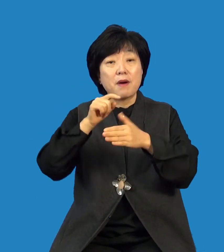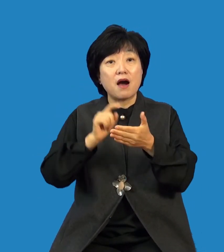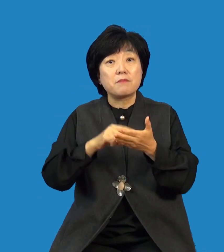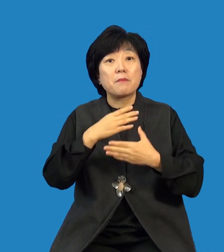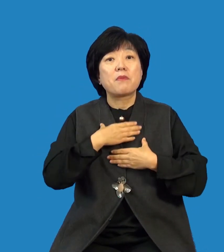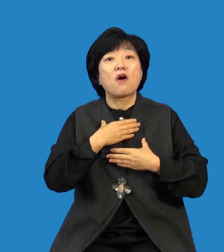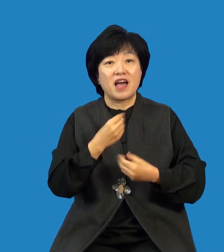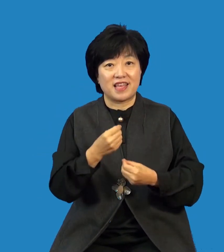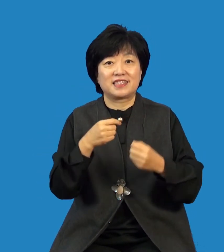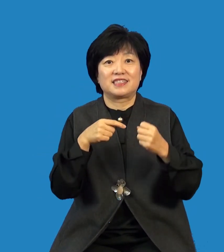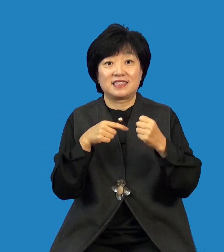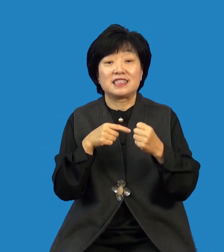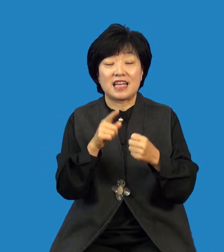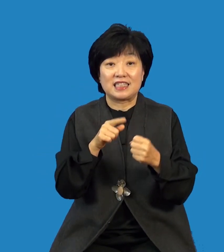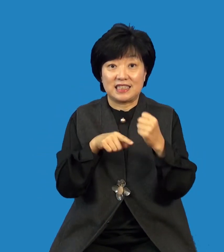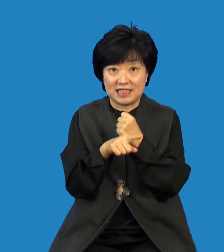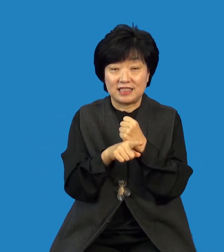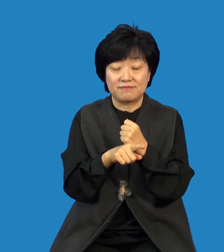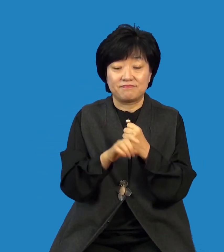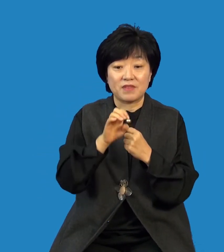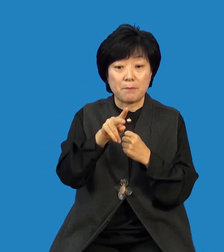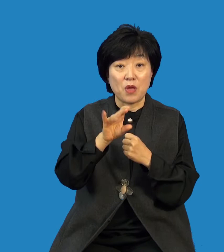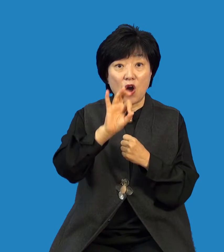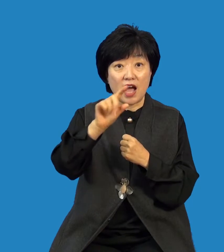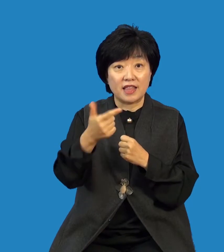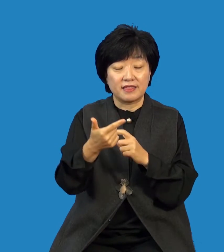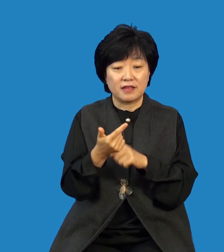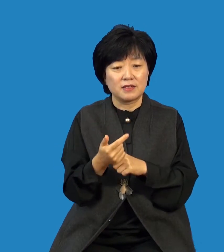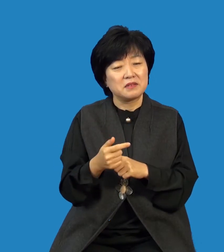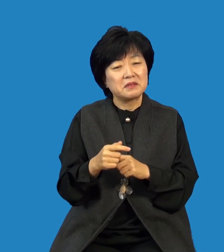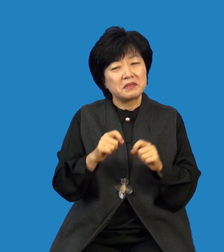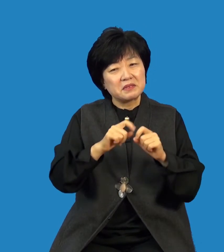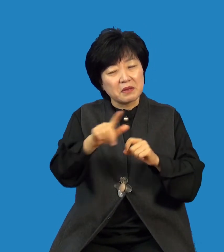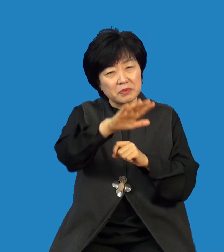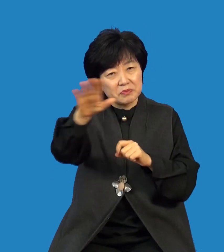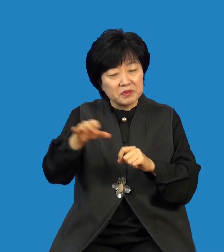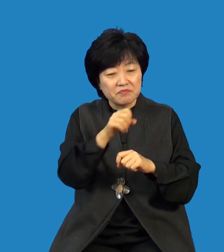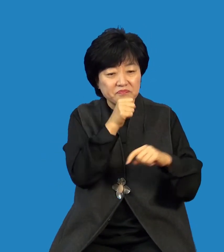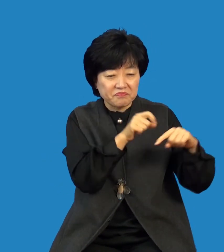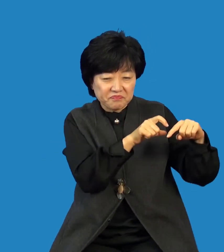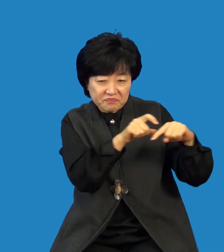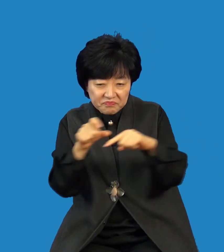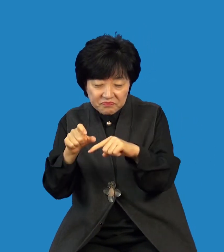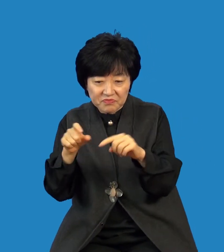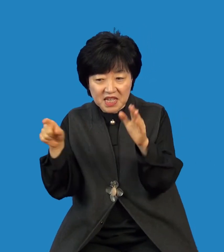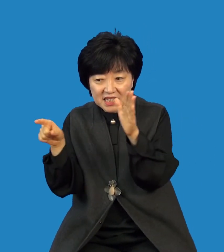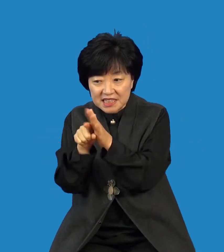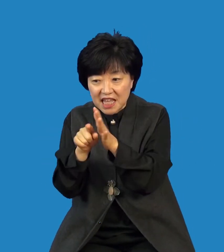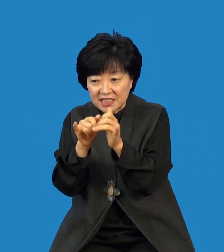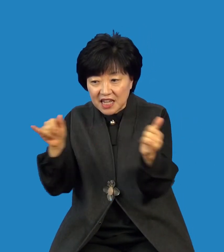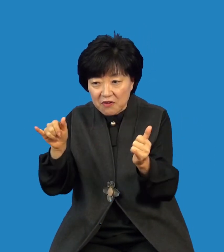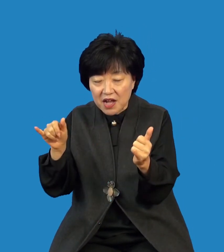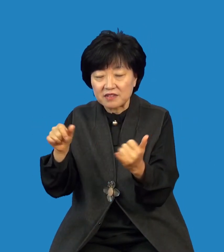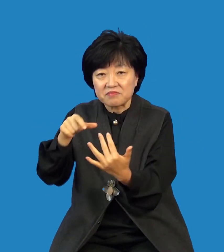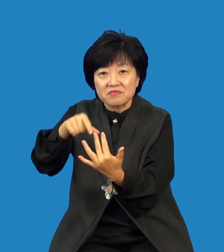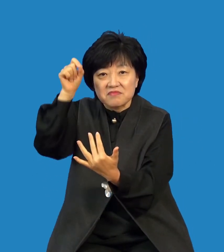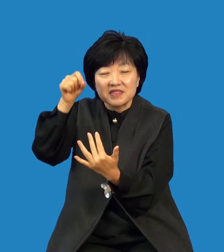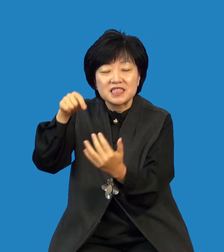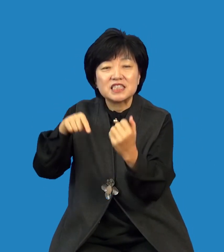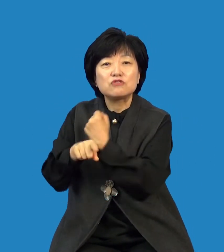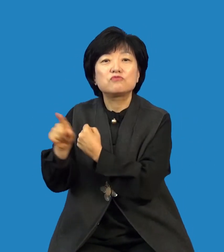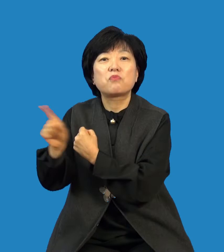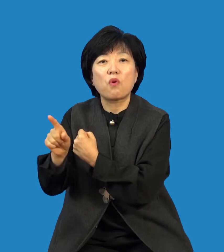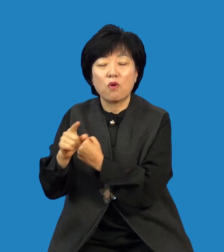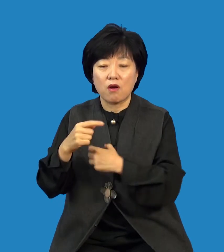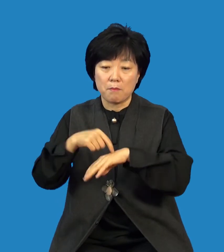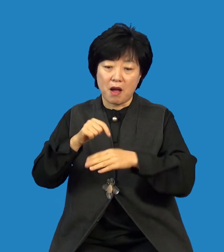주겠다고 약속하셨습니다. 그 통계에 의하면 여러분, 사람들이 신앙생활을 시작하는 가장 큰 이유 중 하나가 마음의 평안을